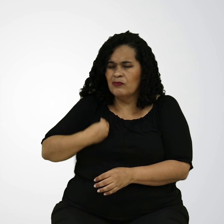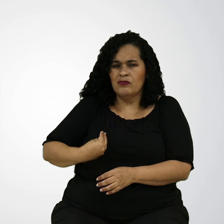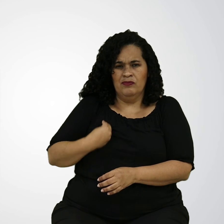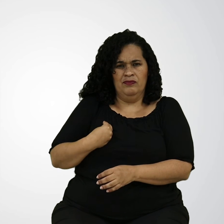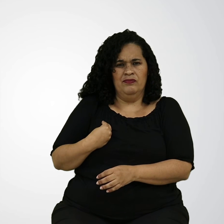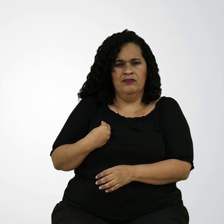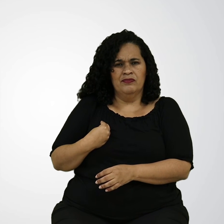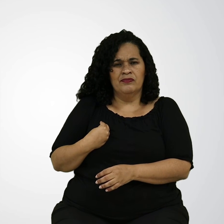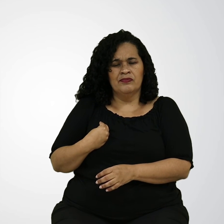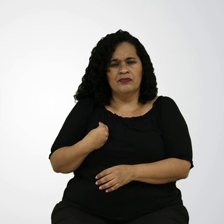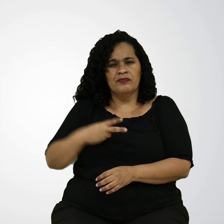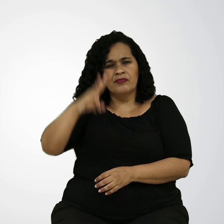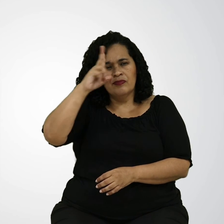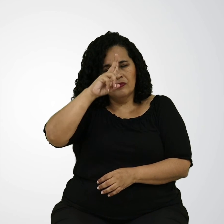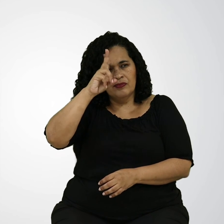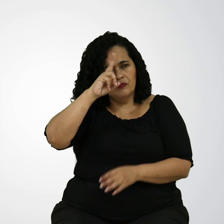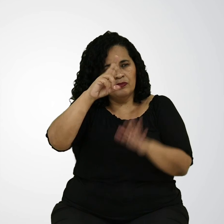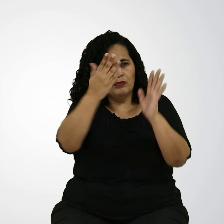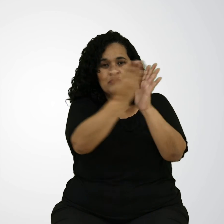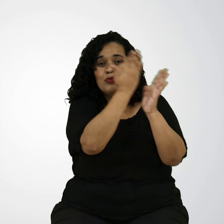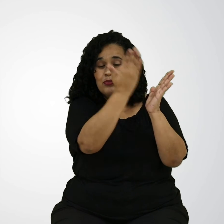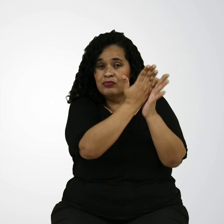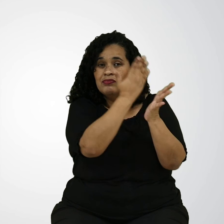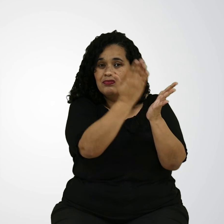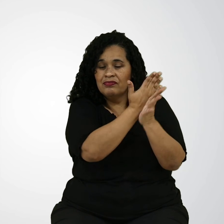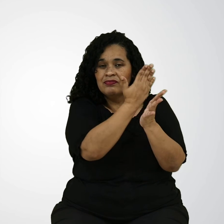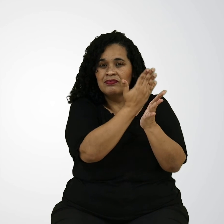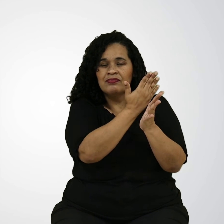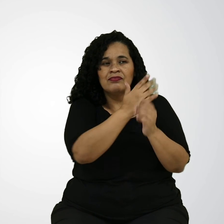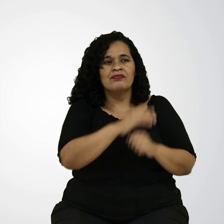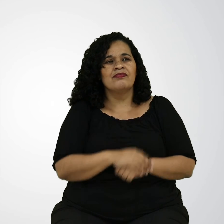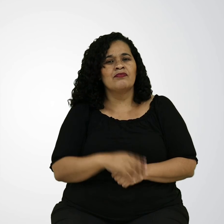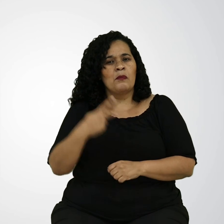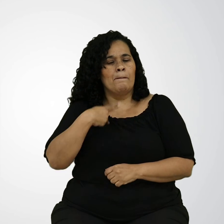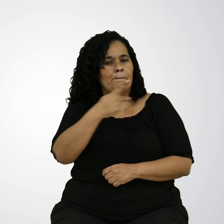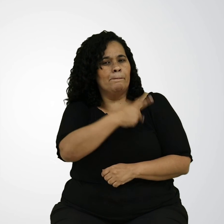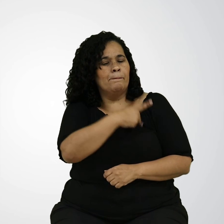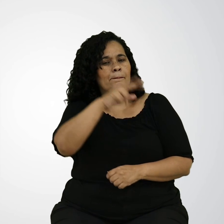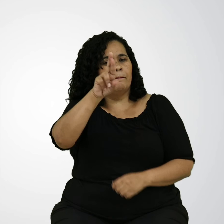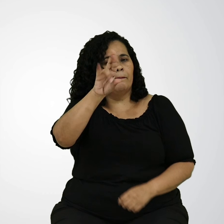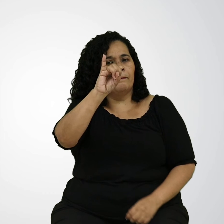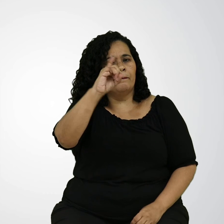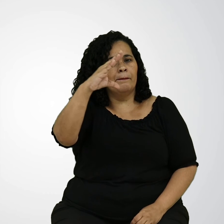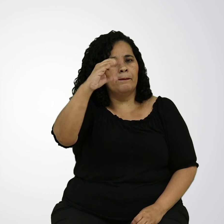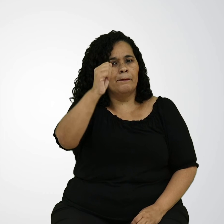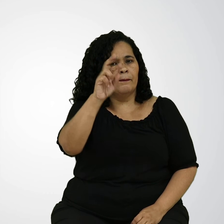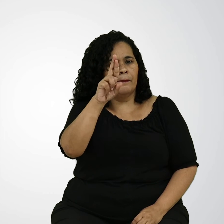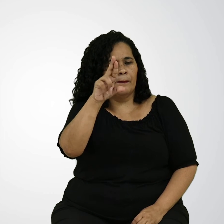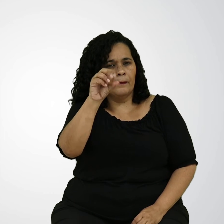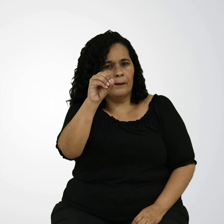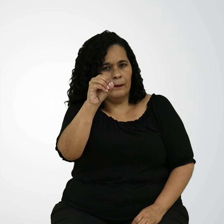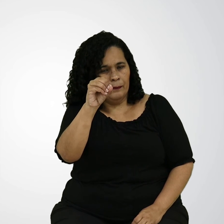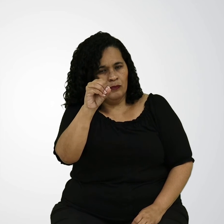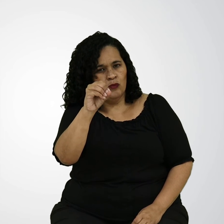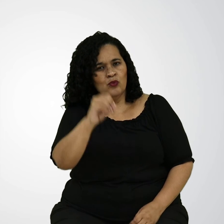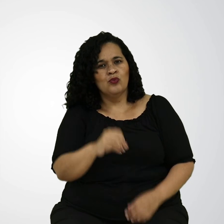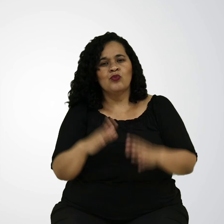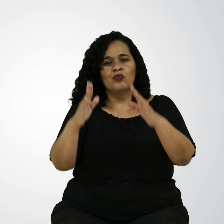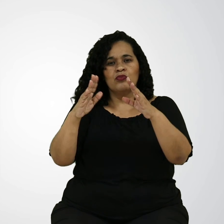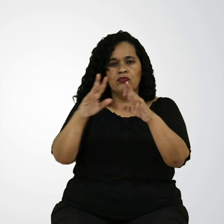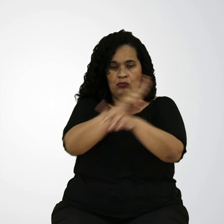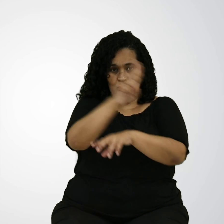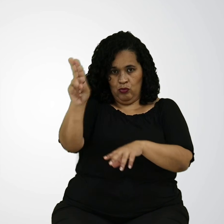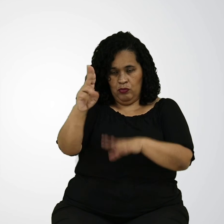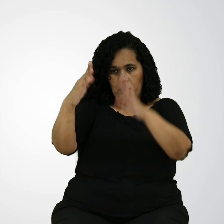Eu me lembrei agora de um livro escrito pelo pastor Ricardo Agreste, Igreja, Tô Fora. E é um livro